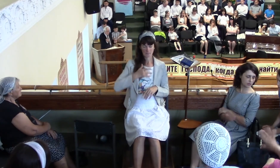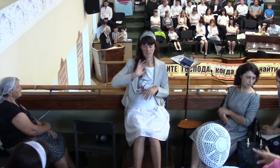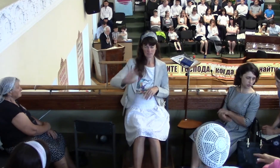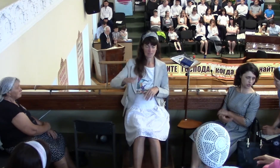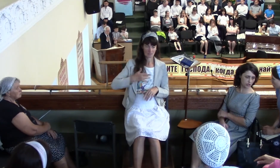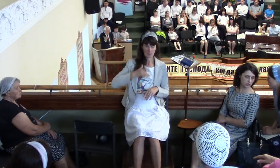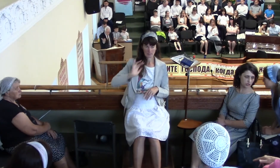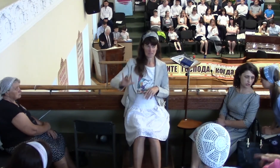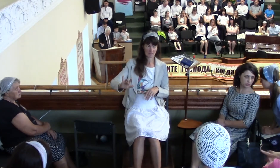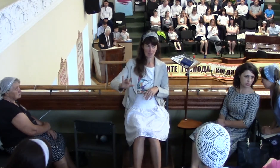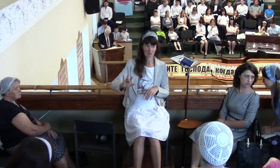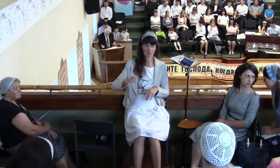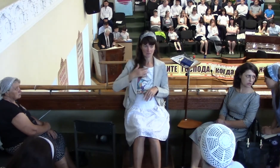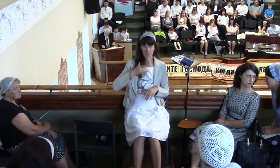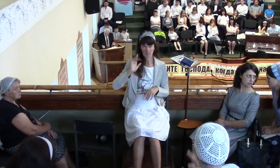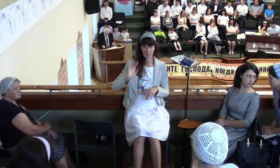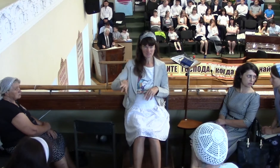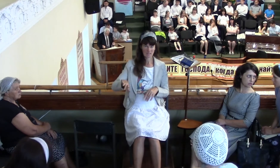чего-то презирает, тот грешит.